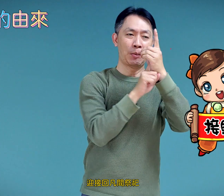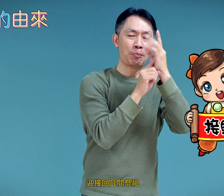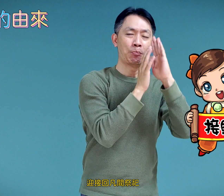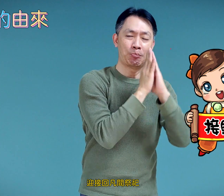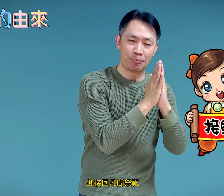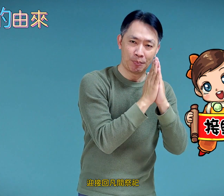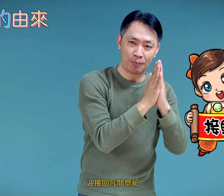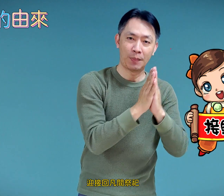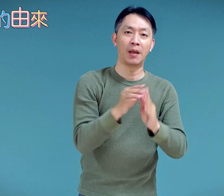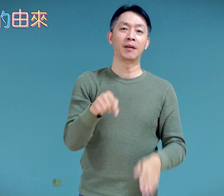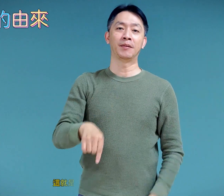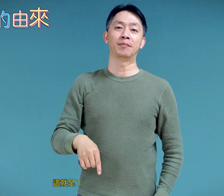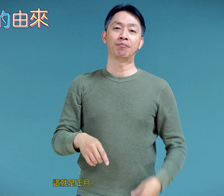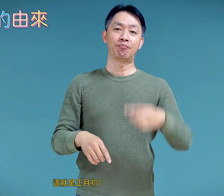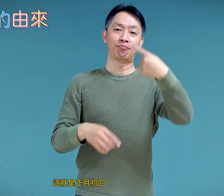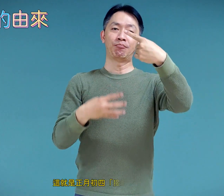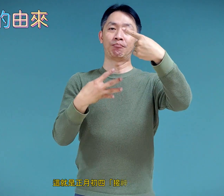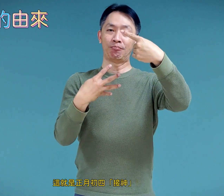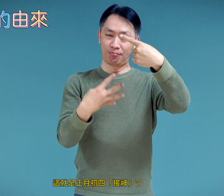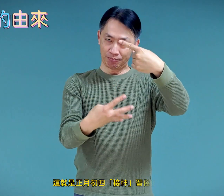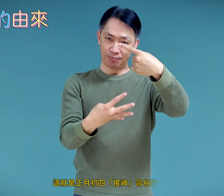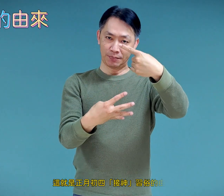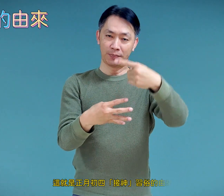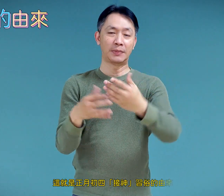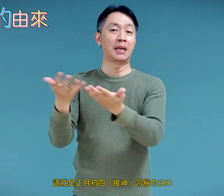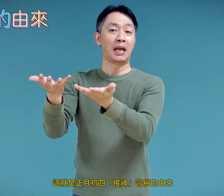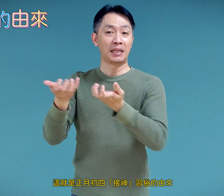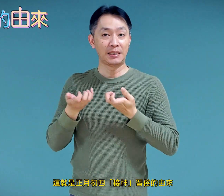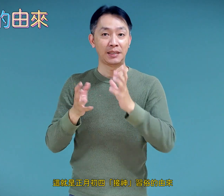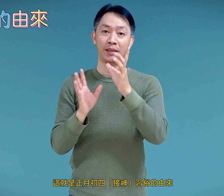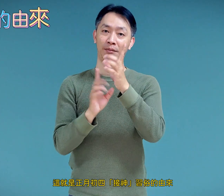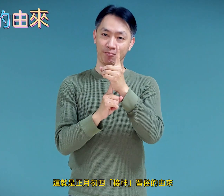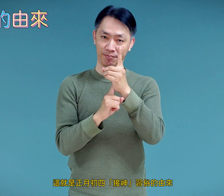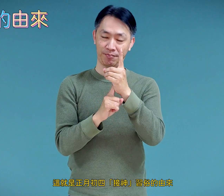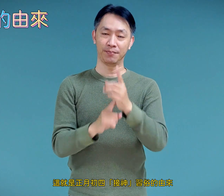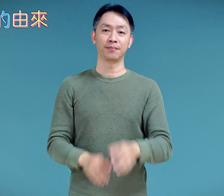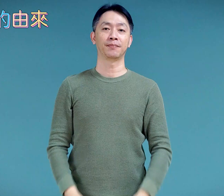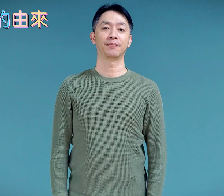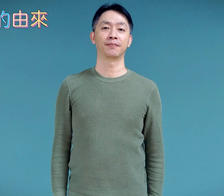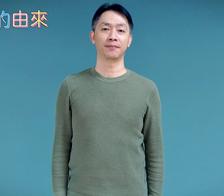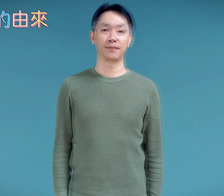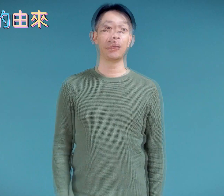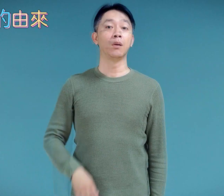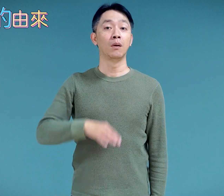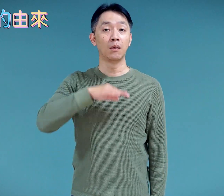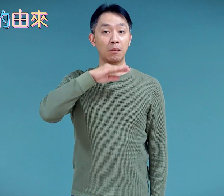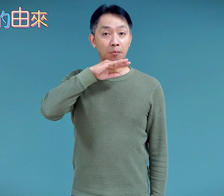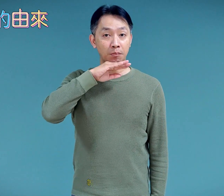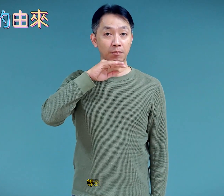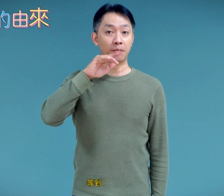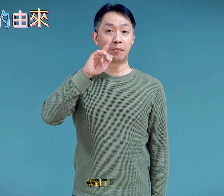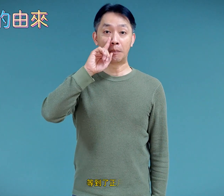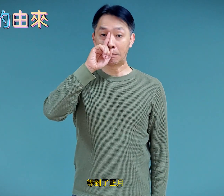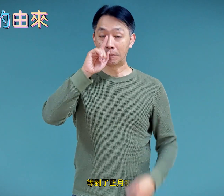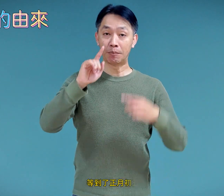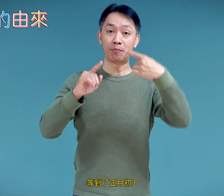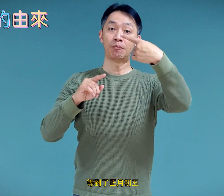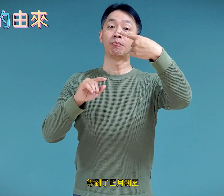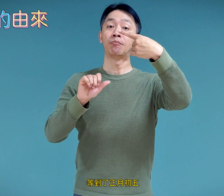祀。这就是正月初四接神习俗的由来。等到了正月初